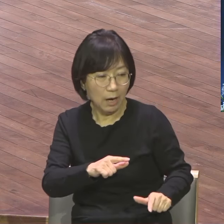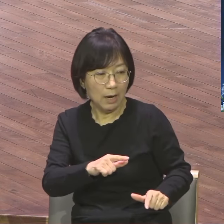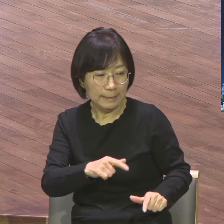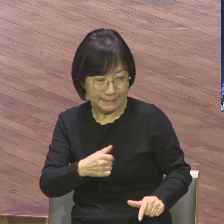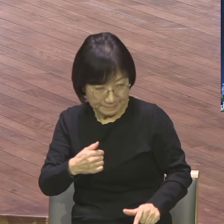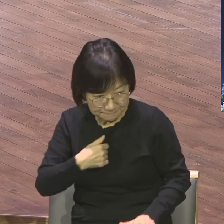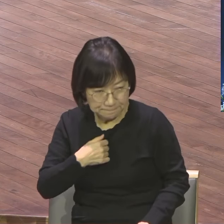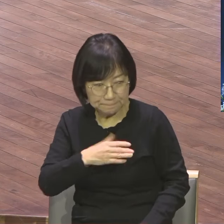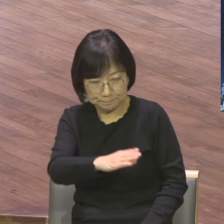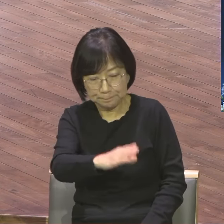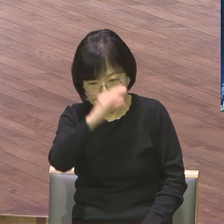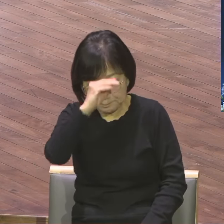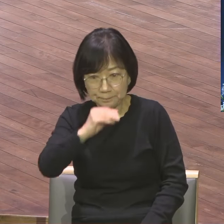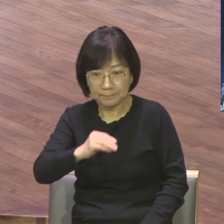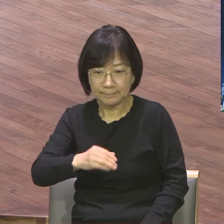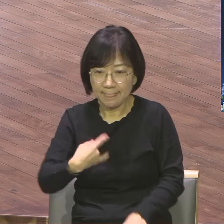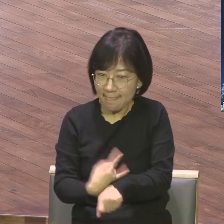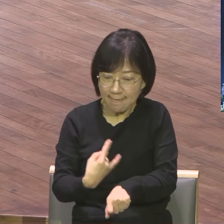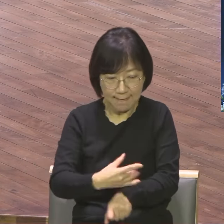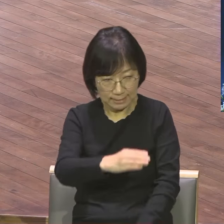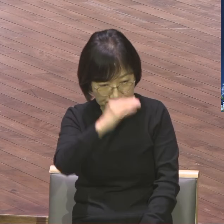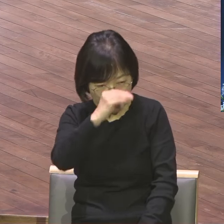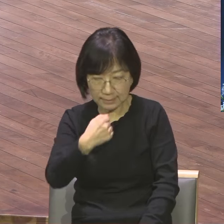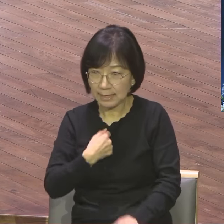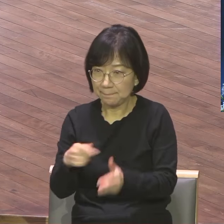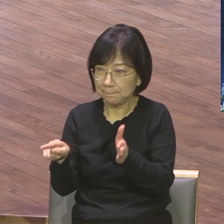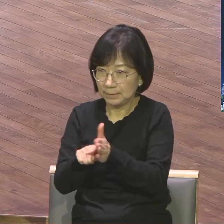순교하겠다, 순교로 나의 믿음을 보여주리라.